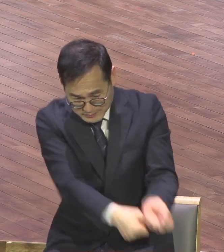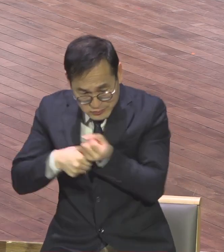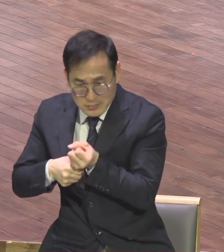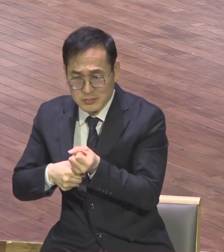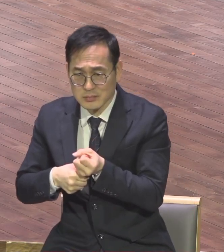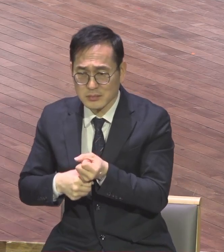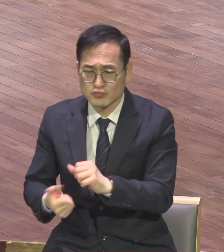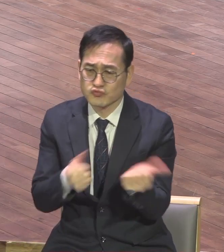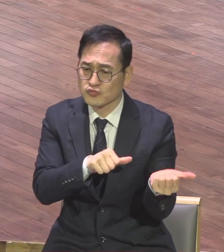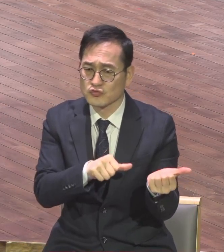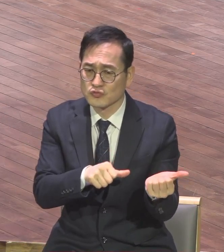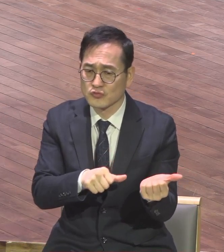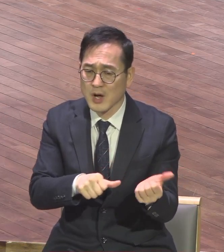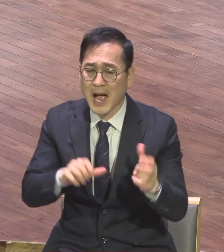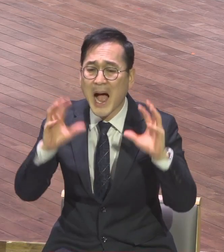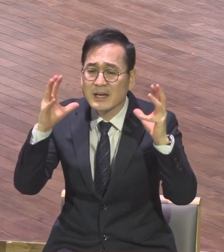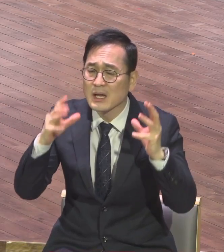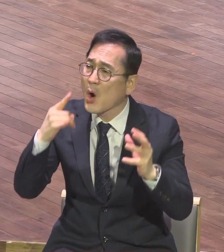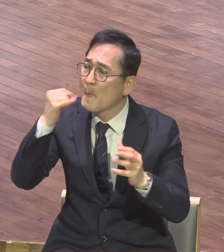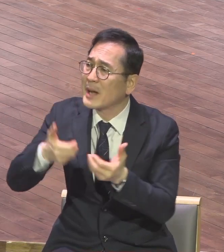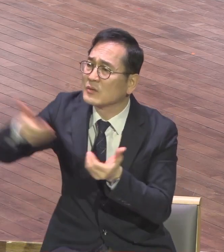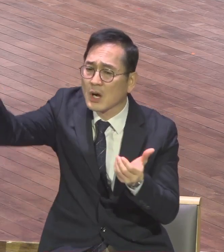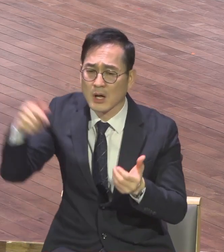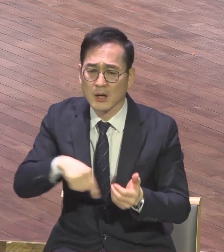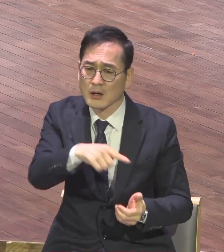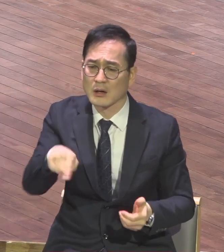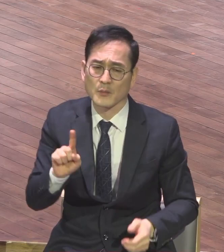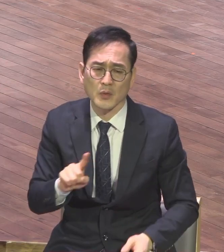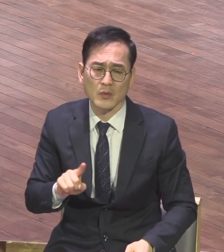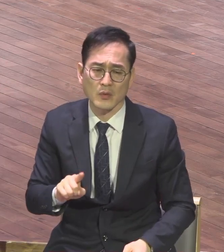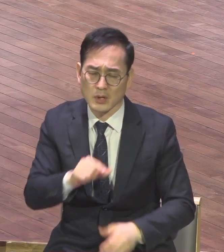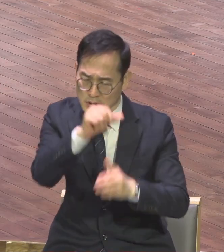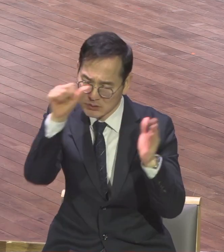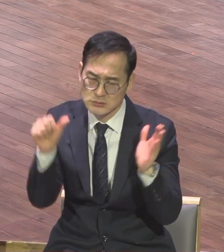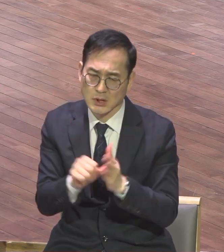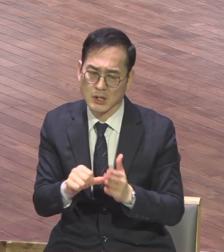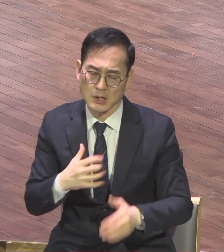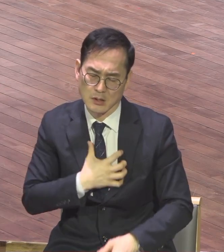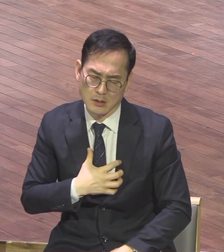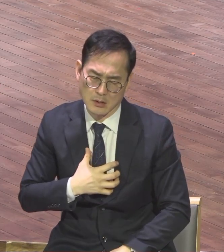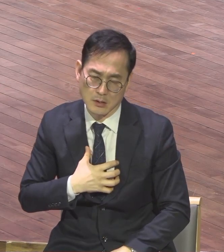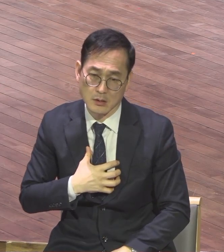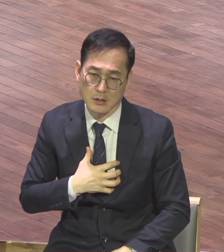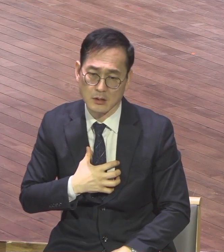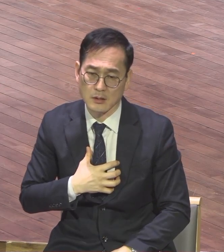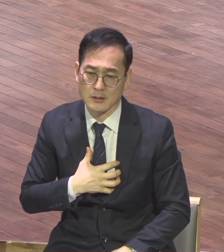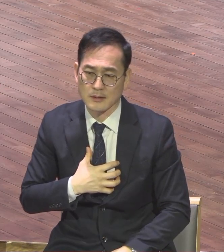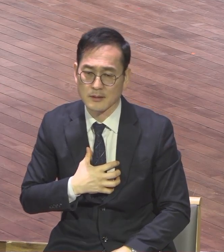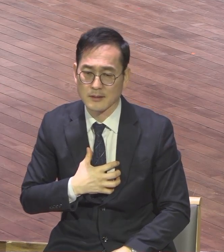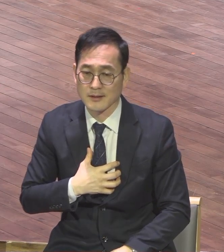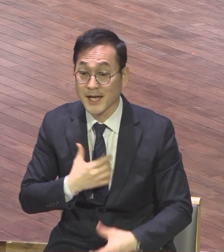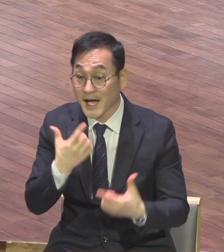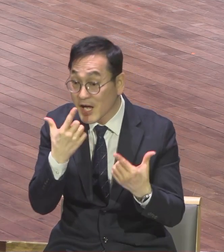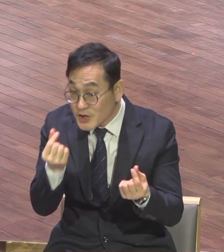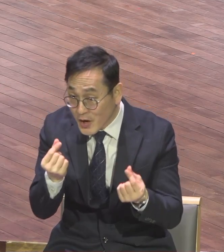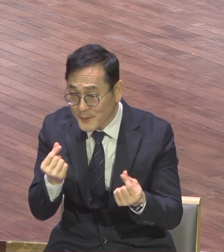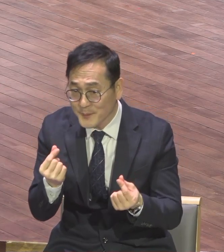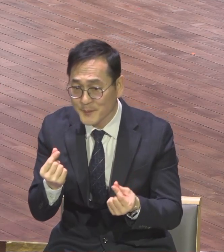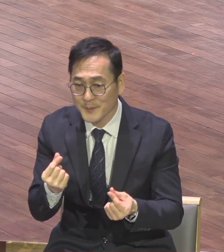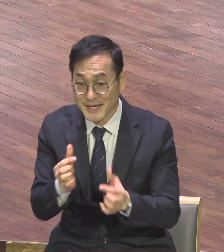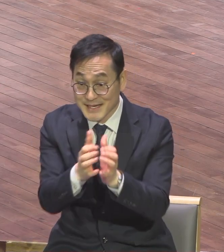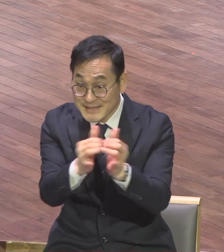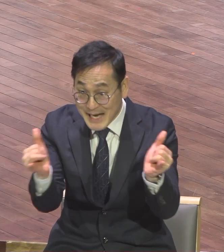원리입니다. 그렇다면 영적 존재인 인간에게는 무엇이 모든 것입니까? 영적 존재인 인간에게는 하나님과 함께하는